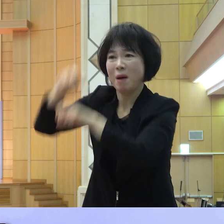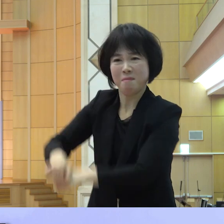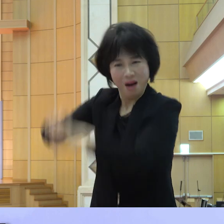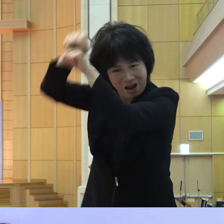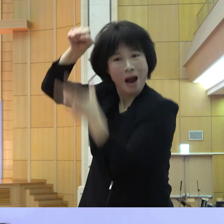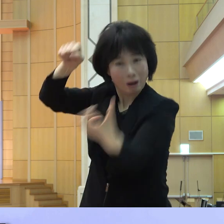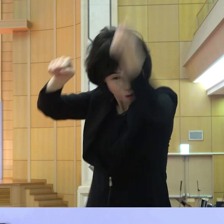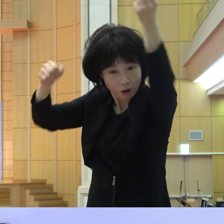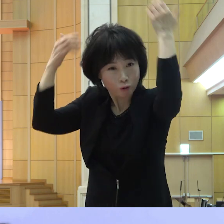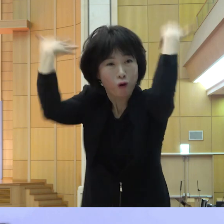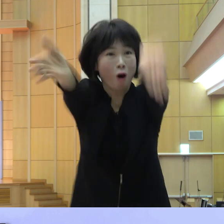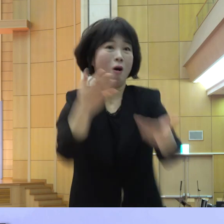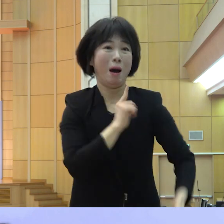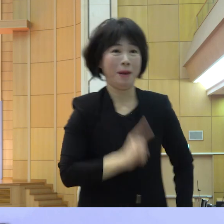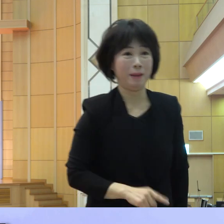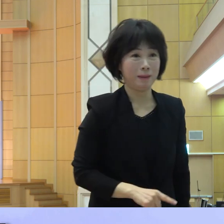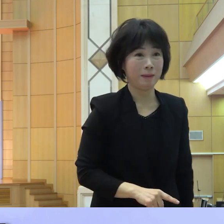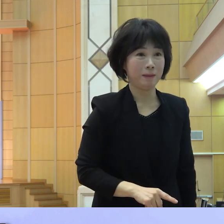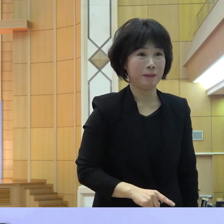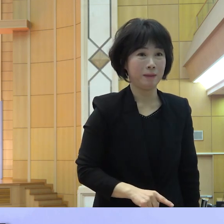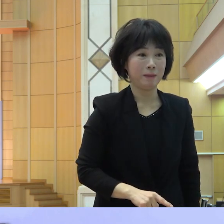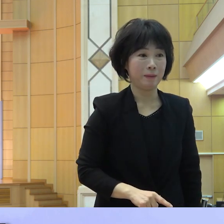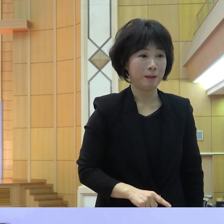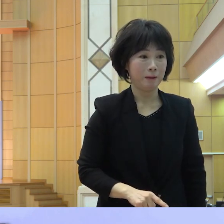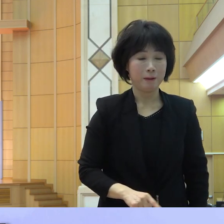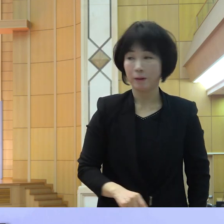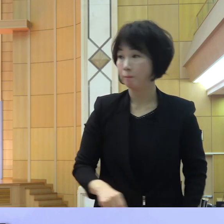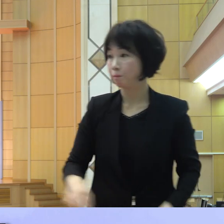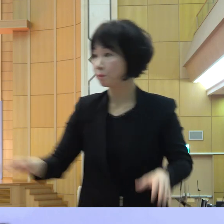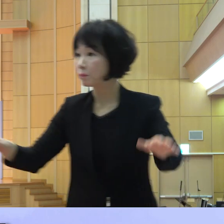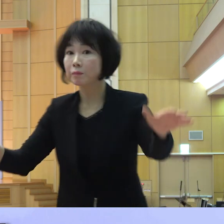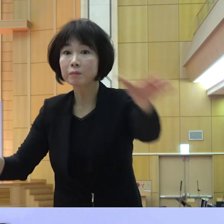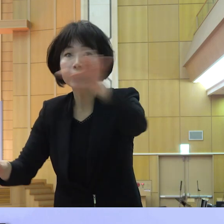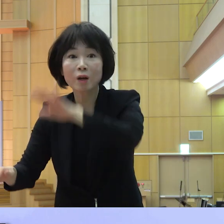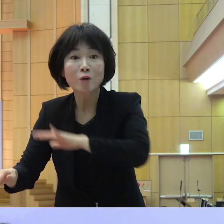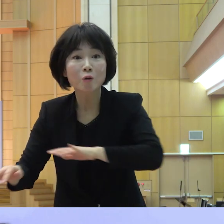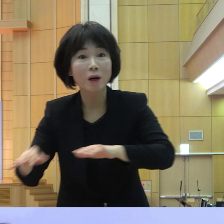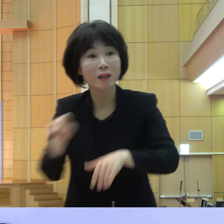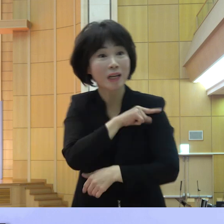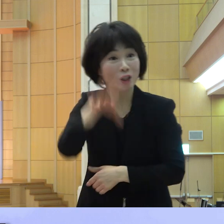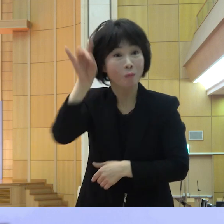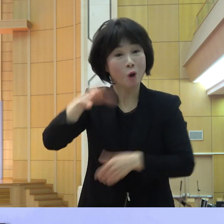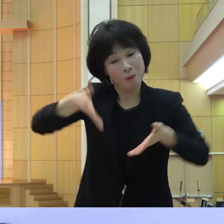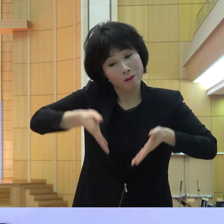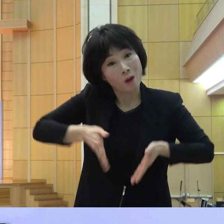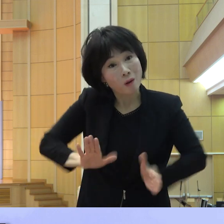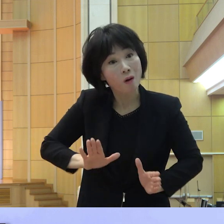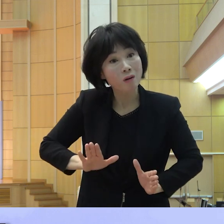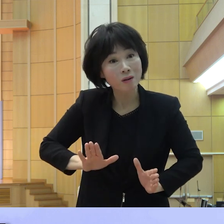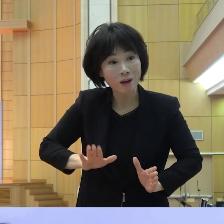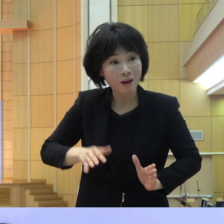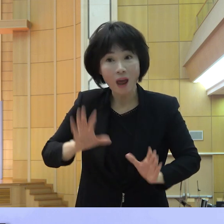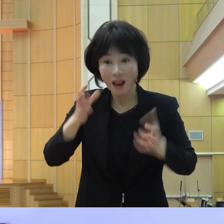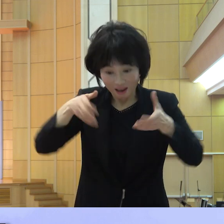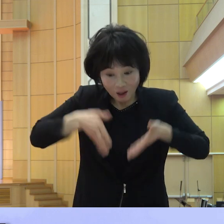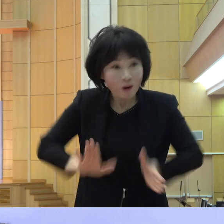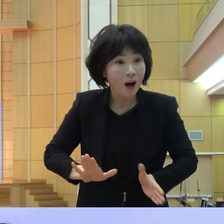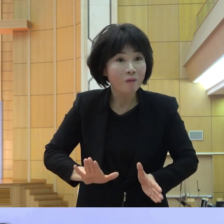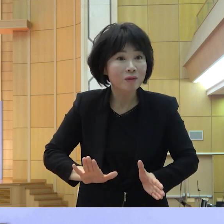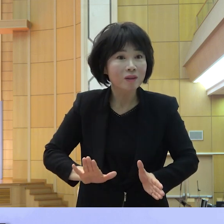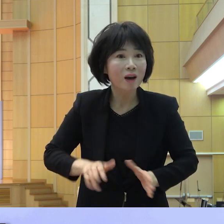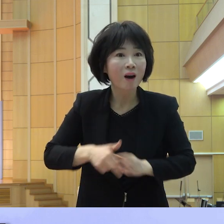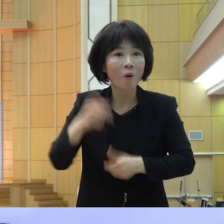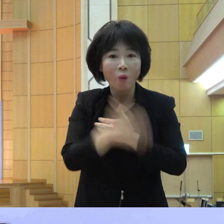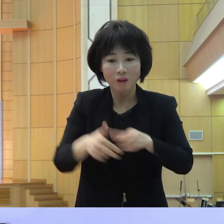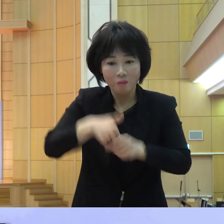그랬잖아. 뱃속에 나올 때 너나 나나 벌거 숭이로 나왔다가 죽게 되면 입던 옷도 다 벗겨버리고 그냥